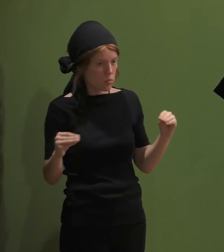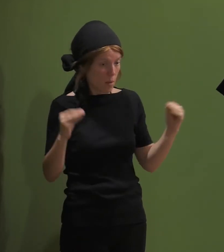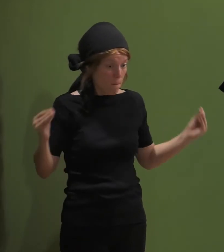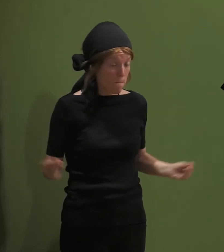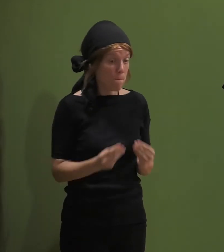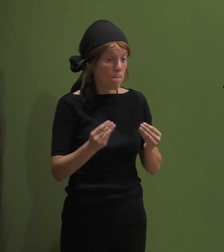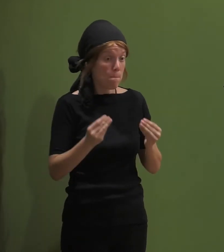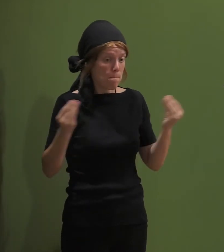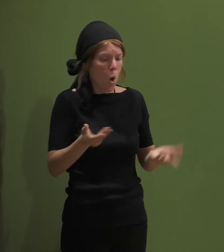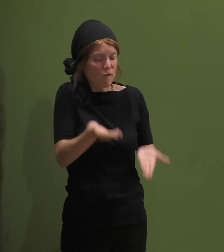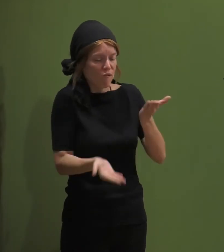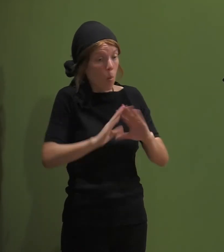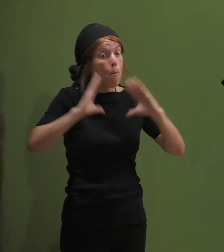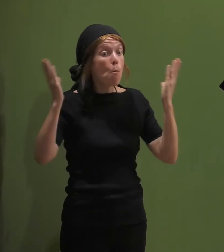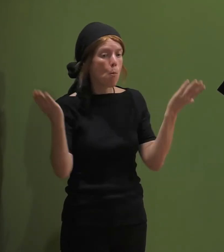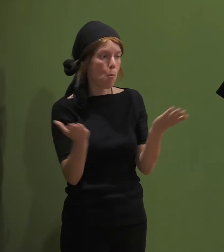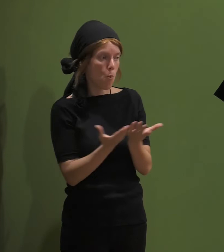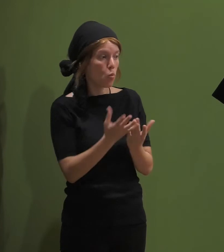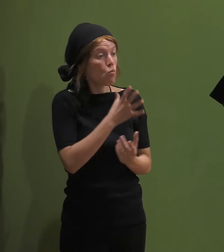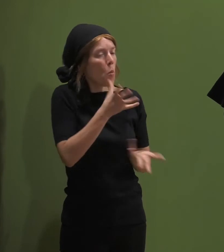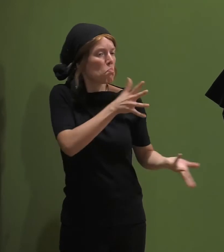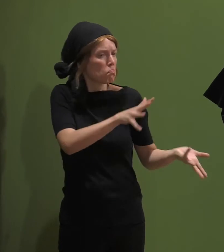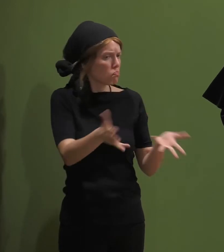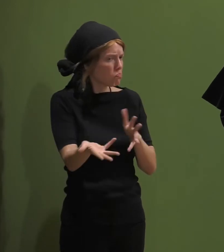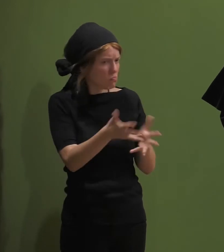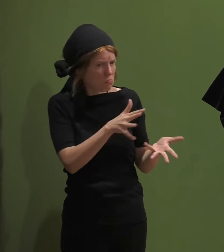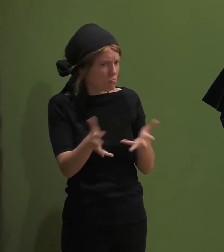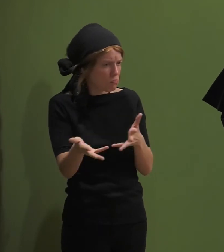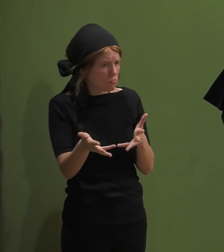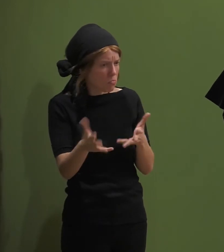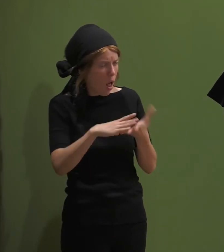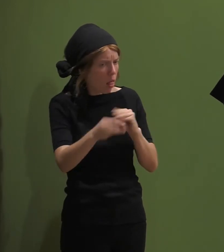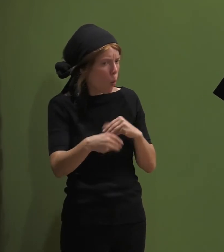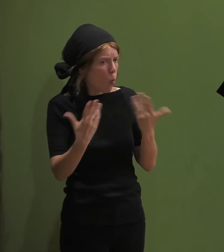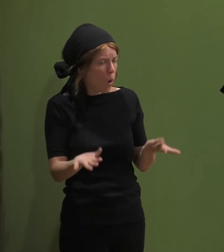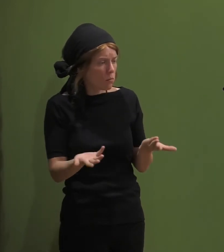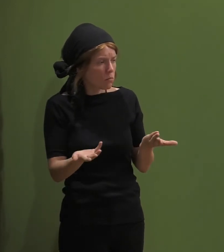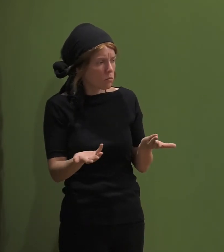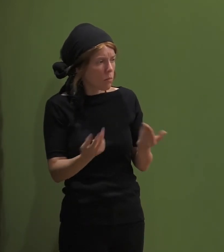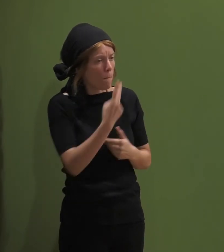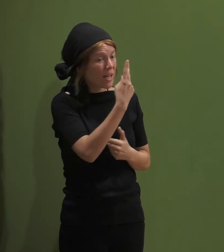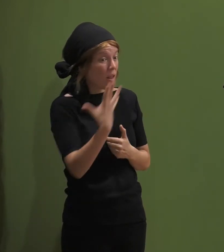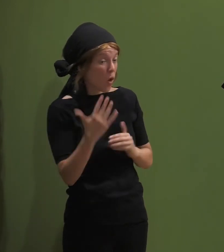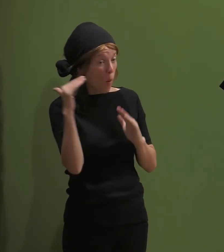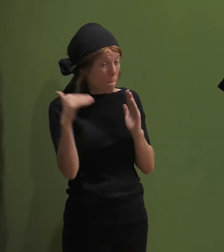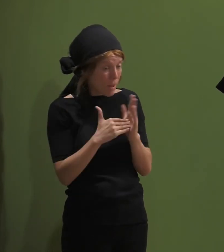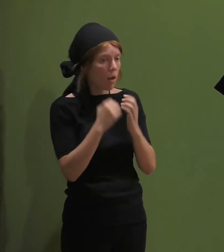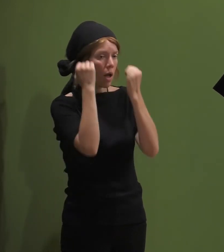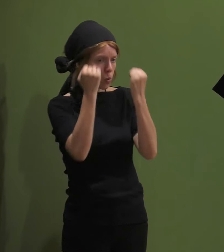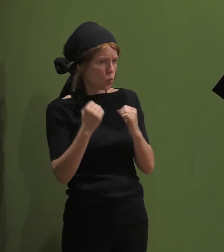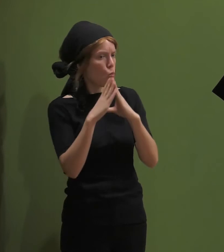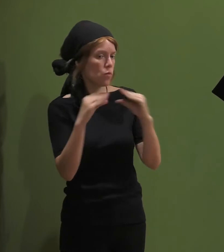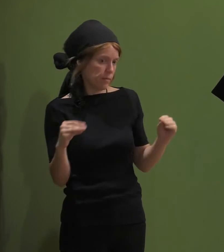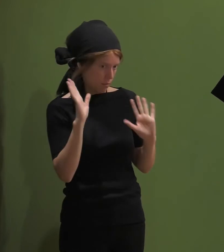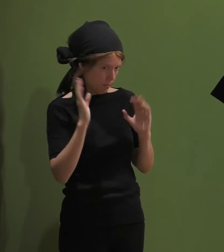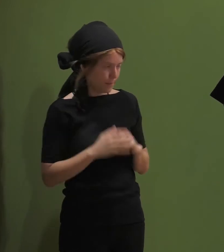mejores valoradas del mundo, dado que las estimaciones más adecuadas estiman en 25.000 instituciones